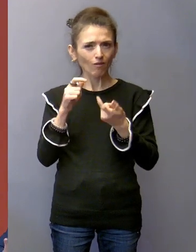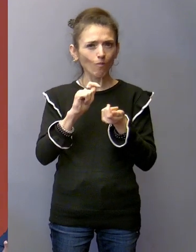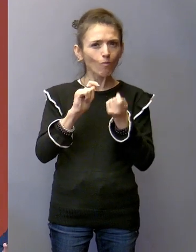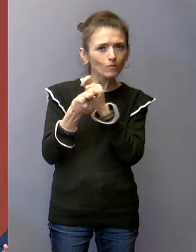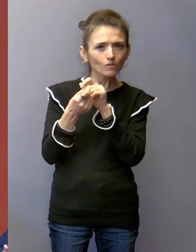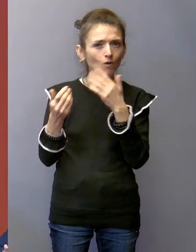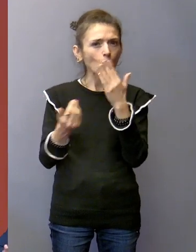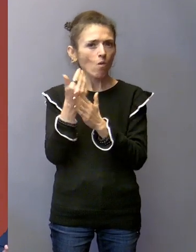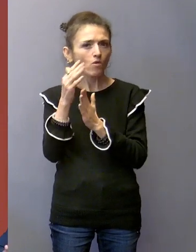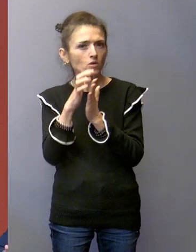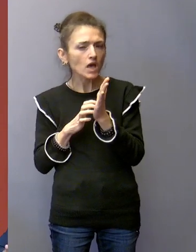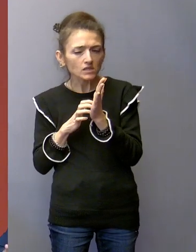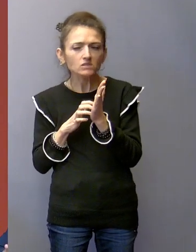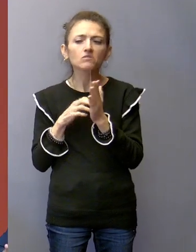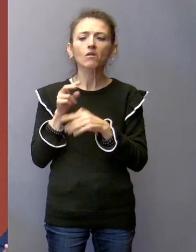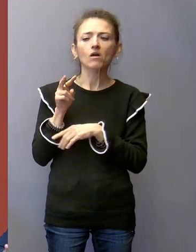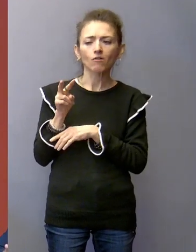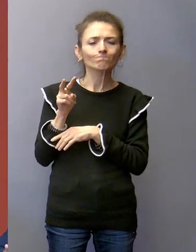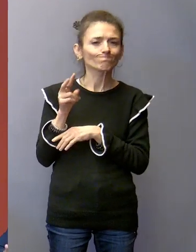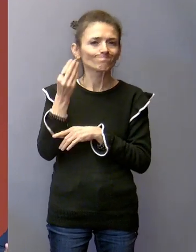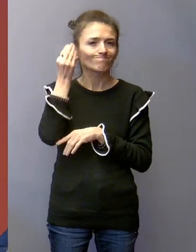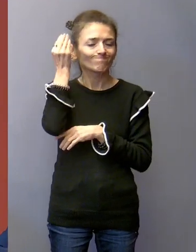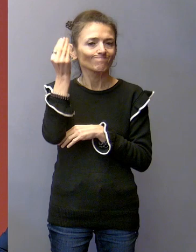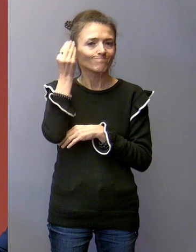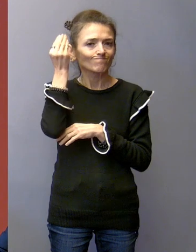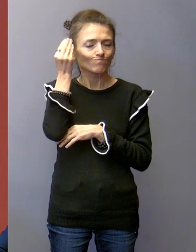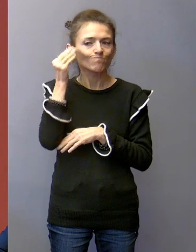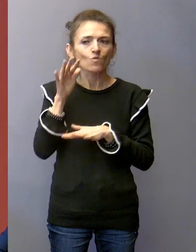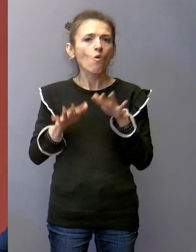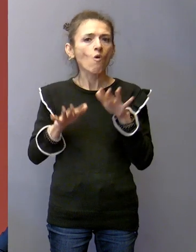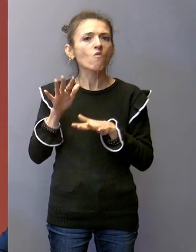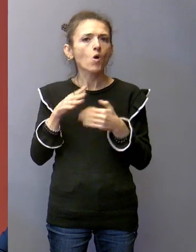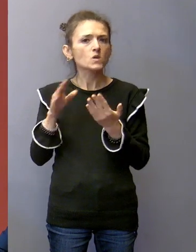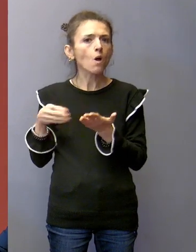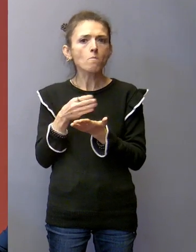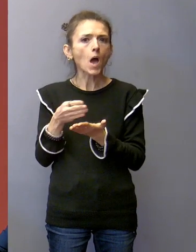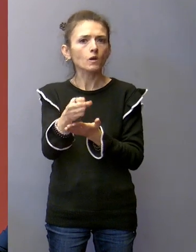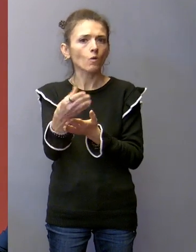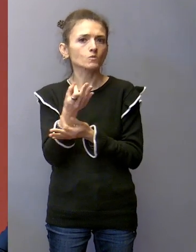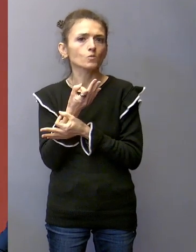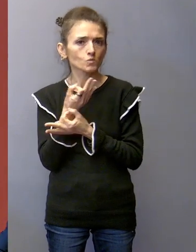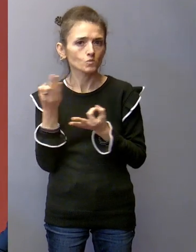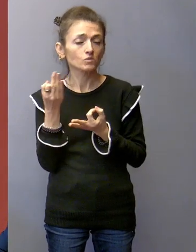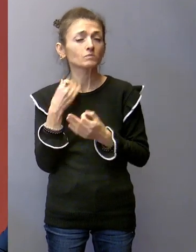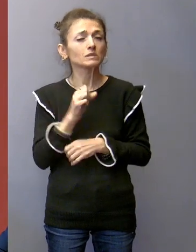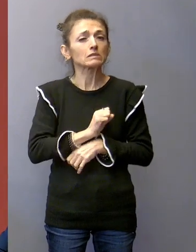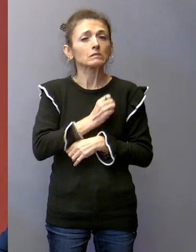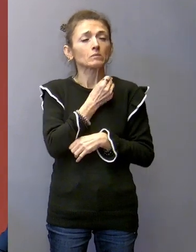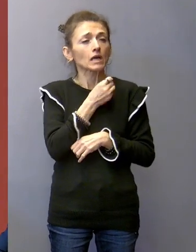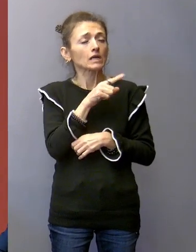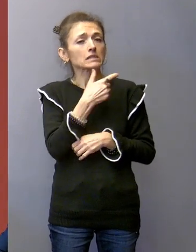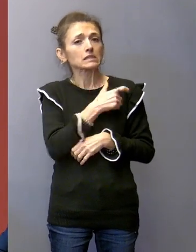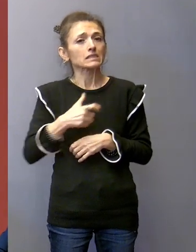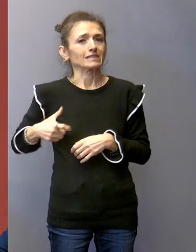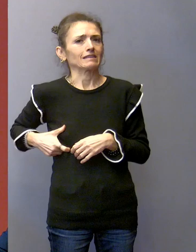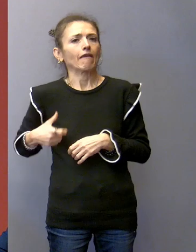su un nuovo testo mi viene da pensare che sia la strada corretta Mi spiace che non ci sia il sindaco a